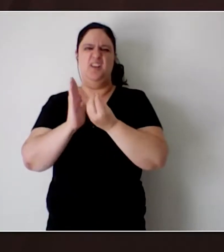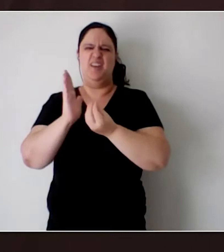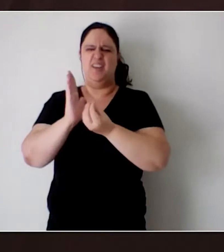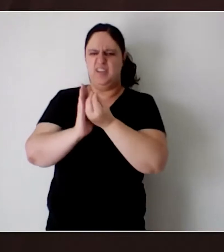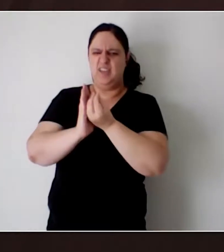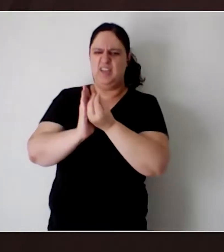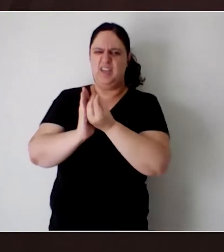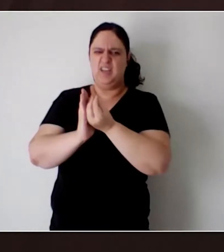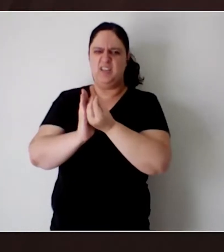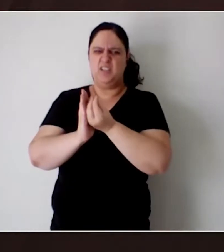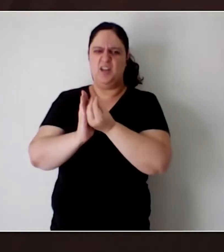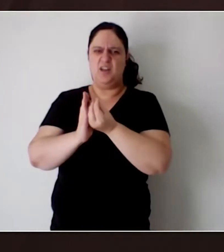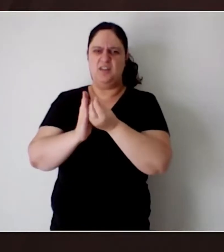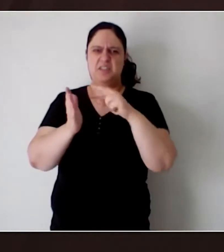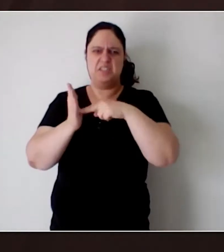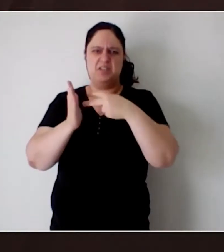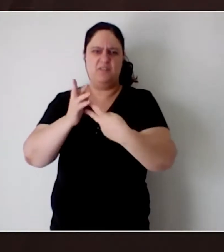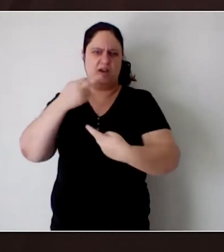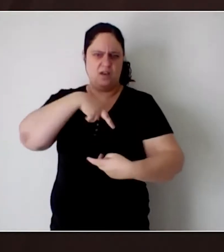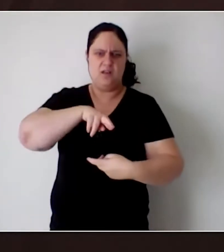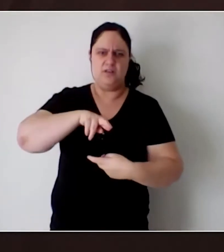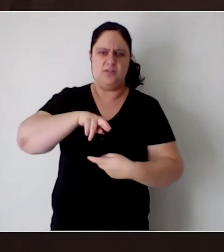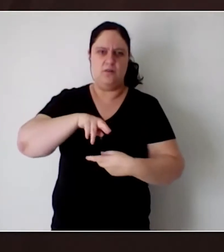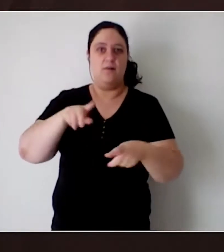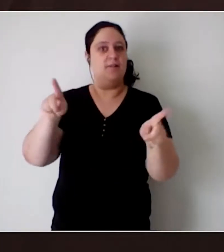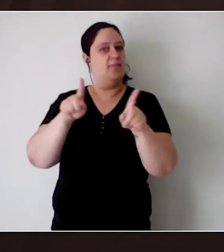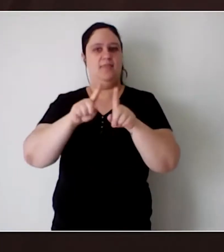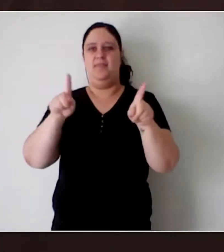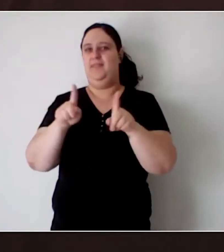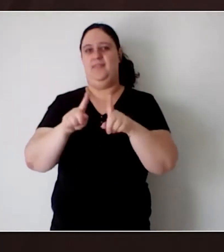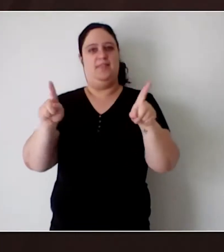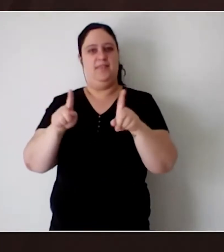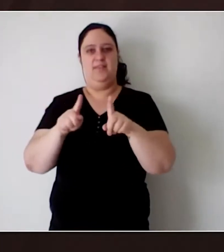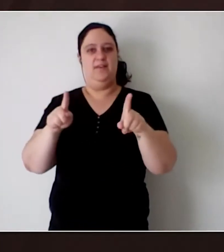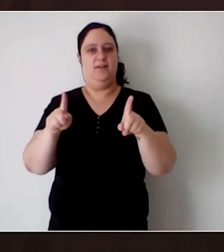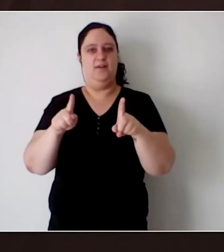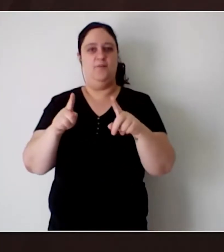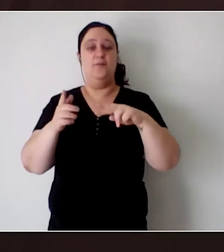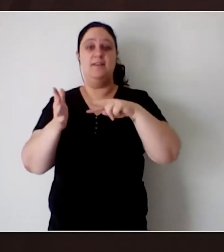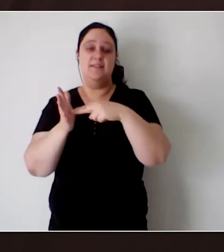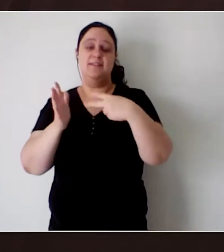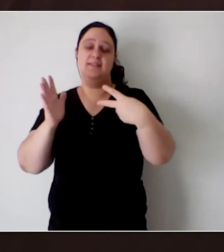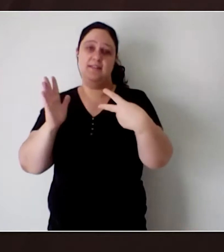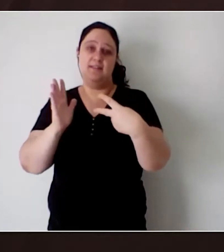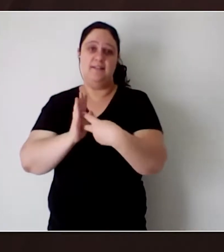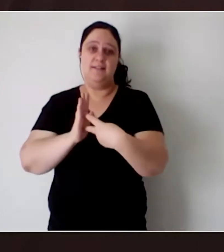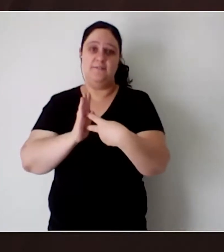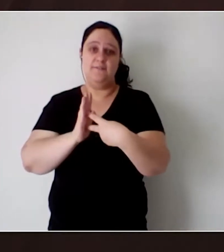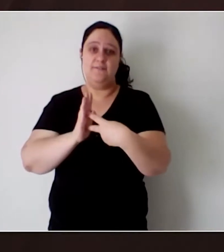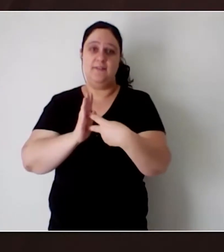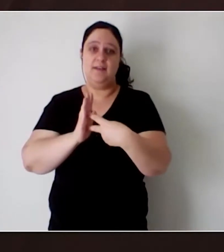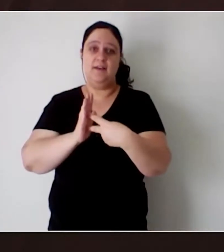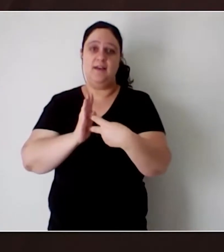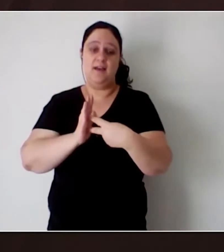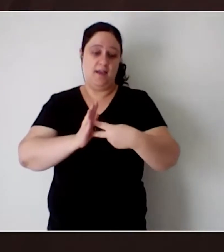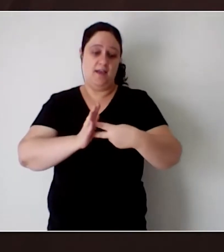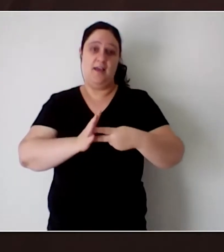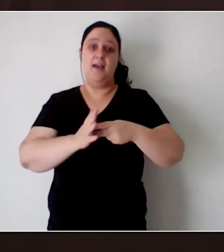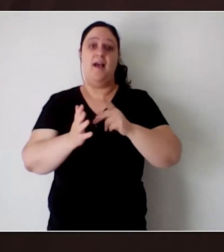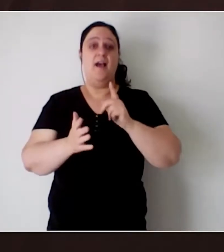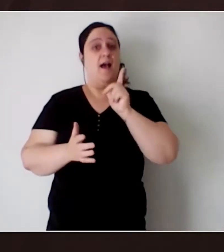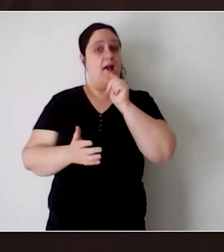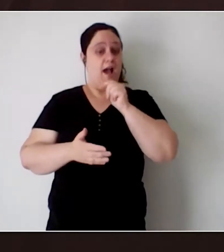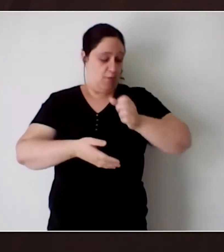organização religiosa, a igreja é simplesmente aquilo que foi retirado do lado de Jesus, e